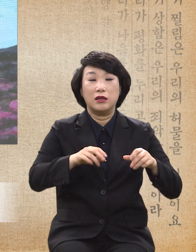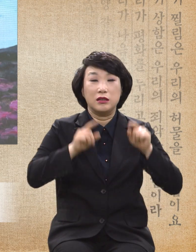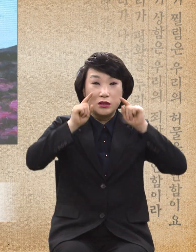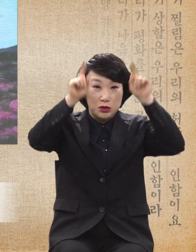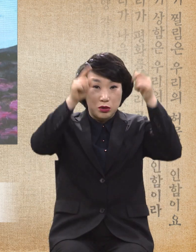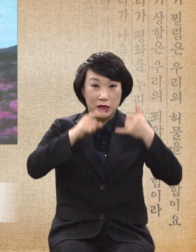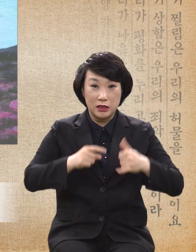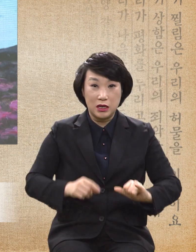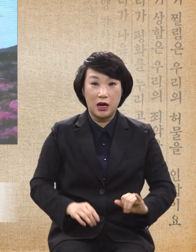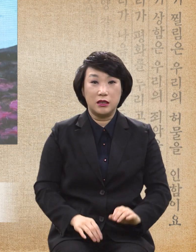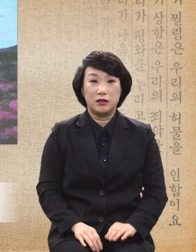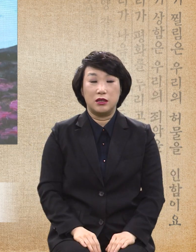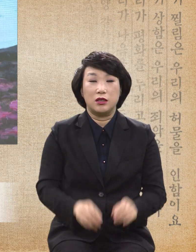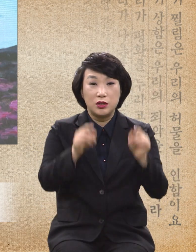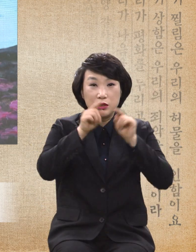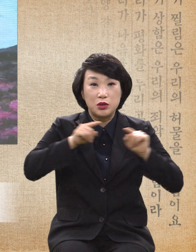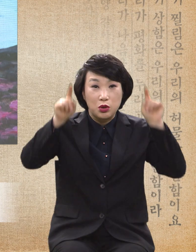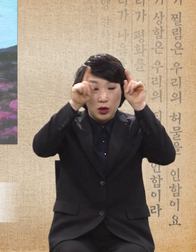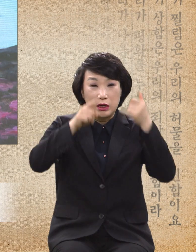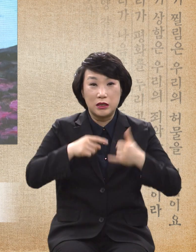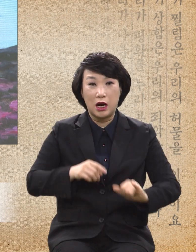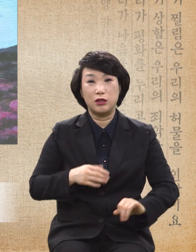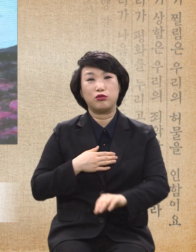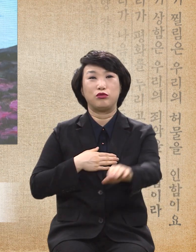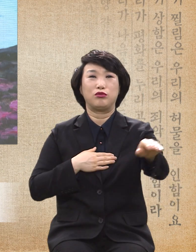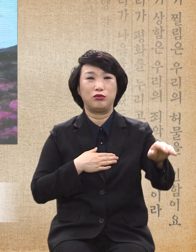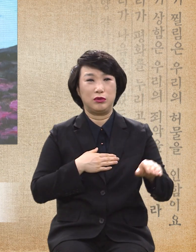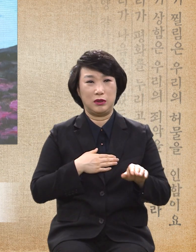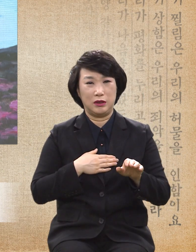진노의 자식이요 지옥의 자식이니